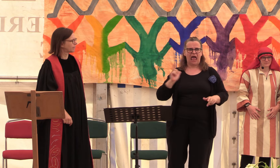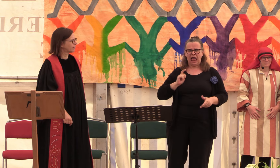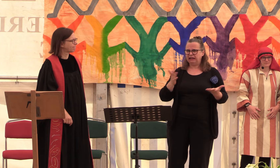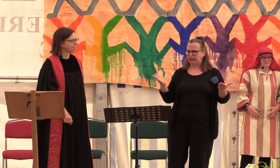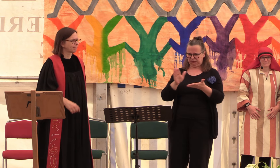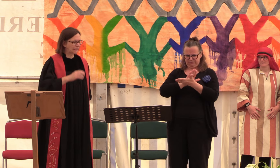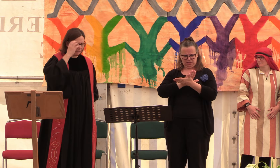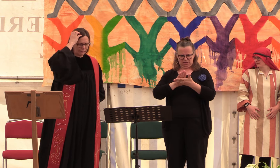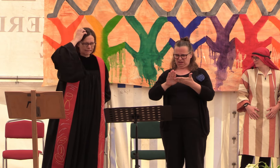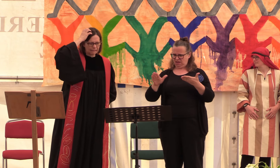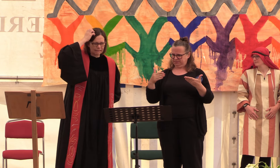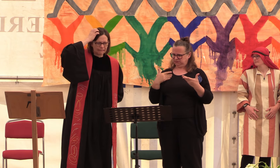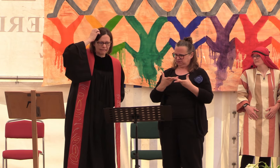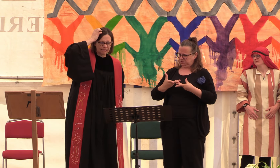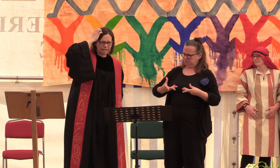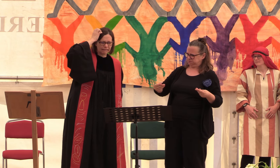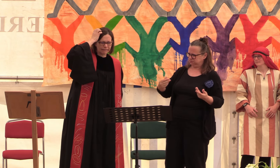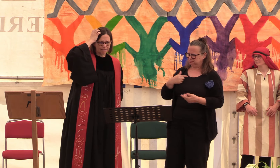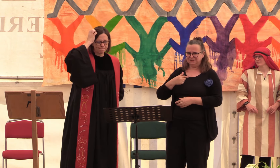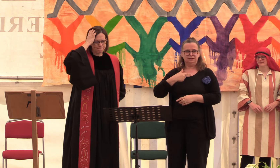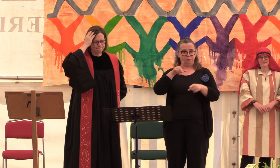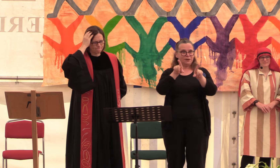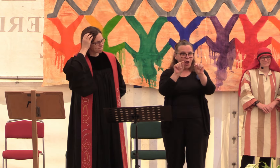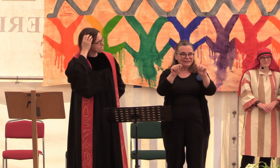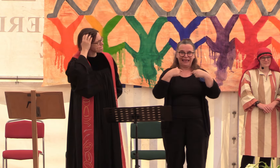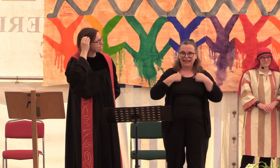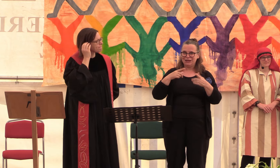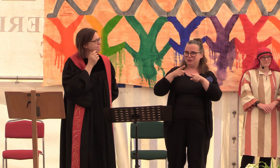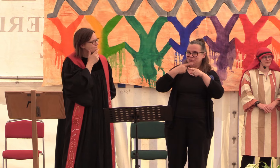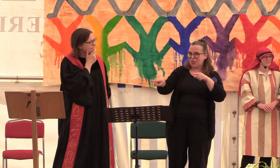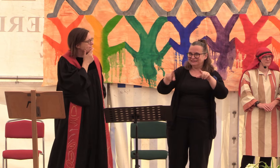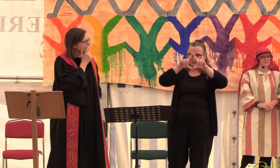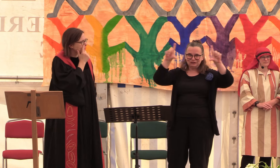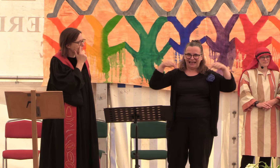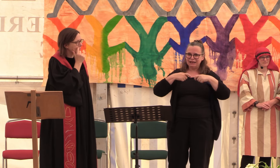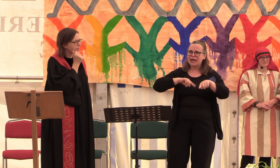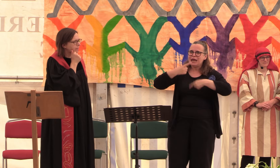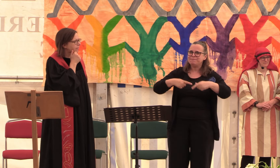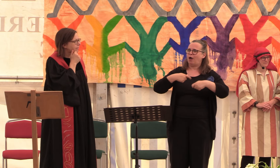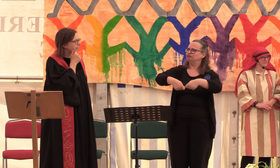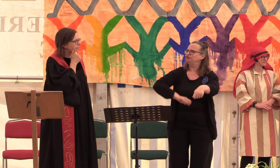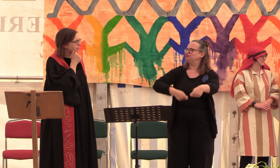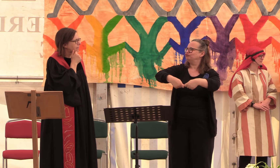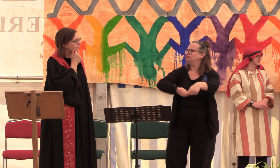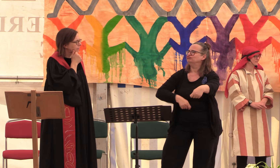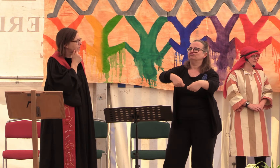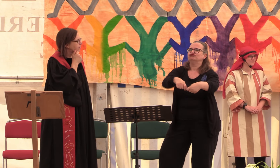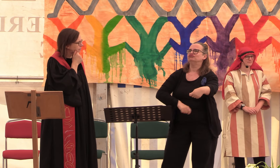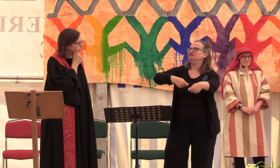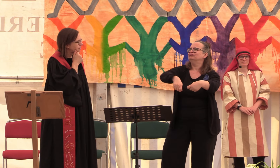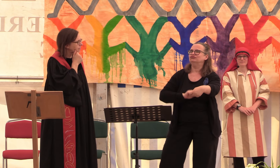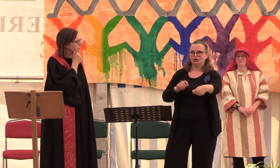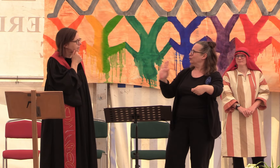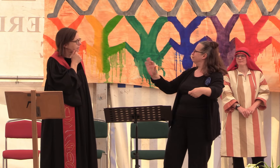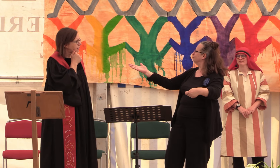Vergeben. Was bedeutet das eigentlich? Ich kann ja nicht immer den Schuldschein